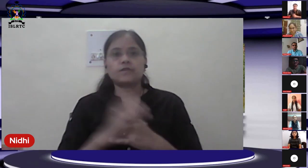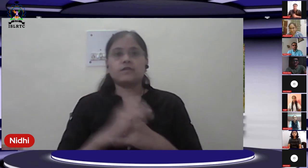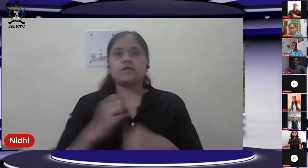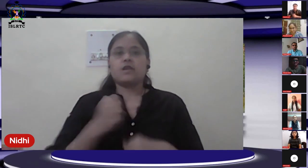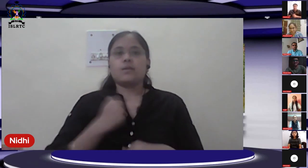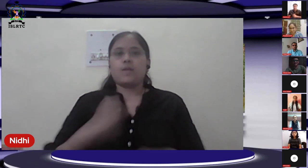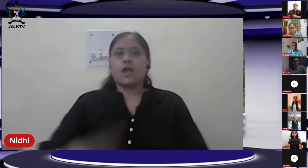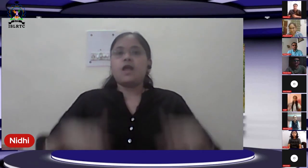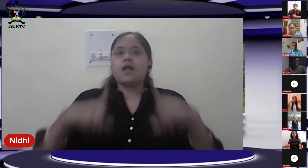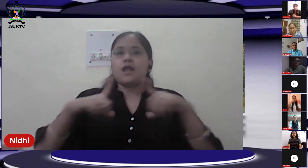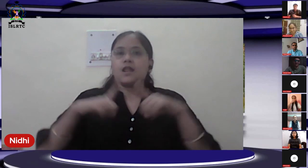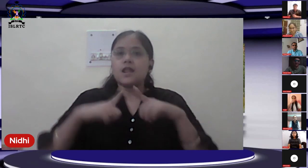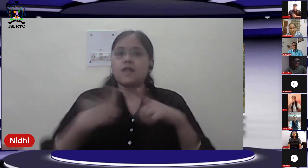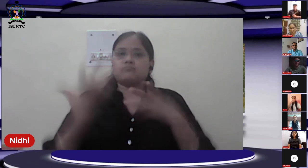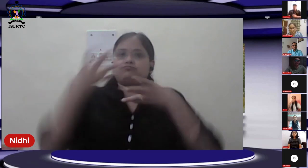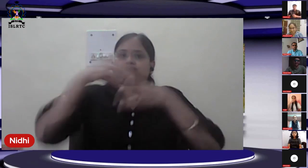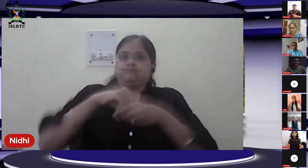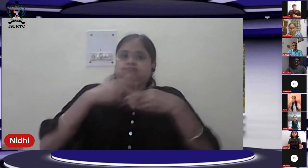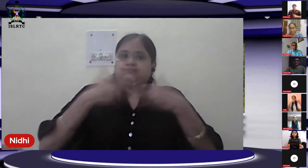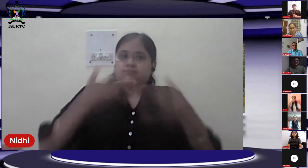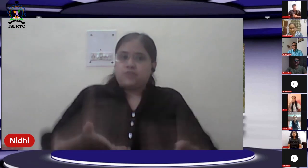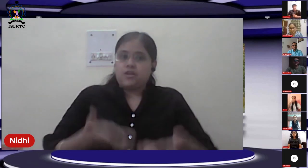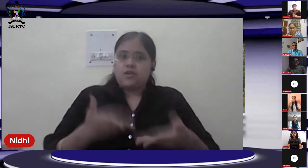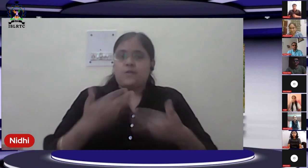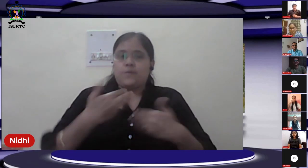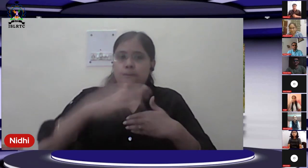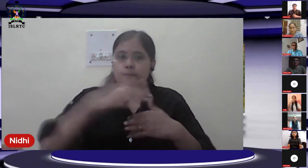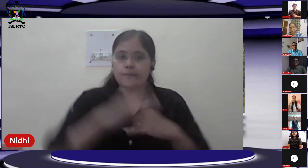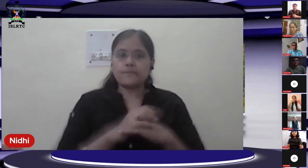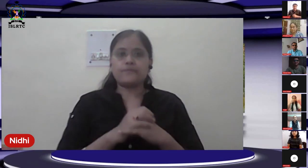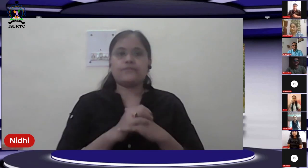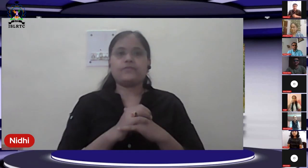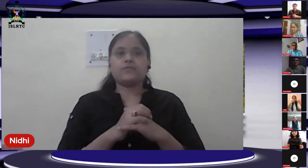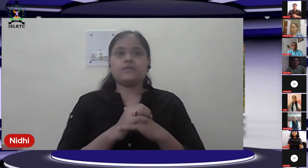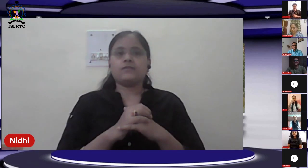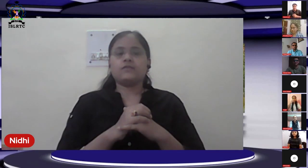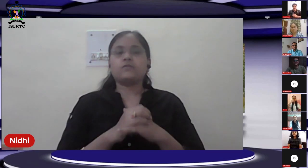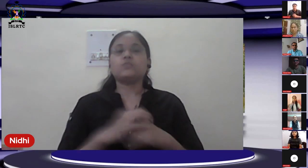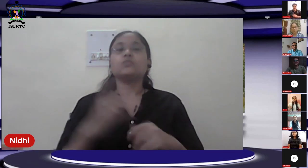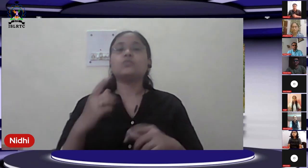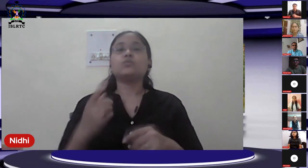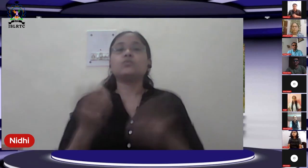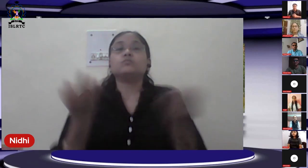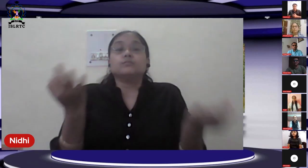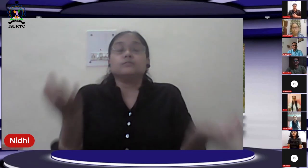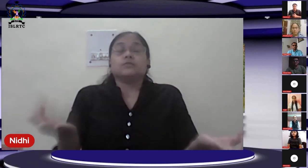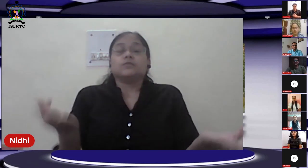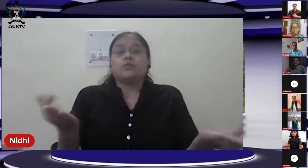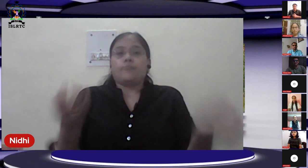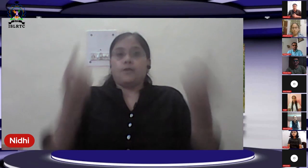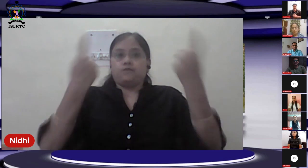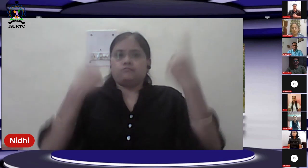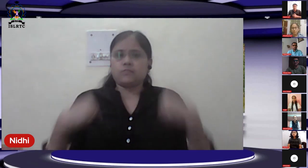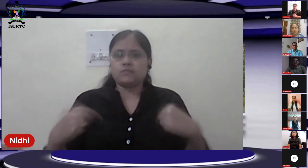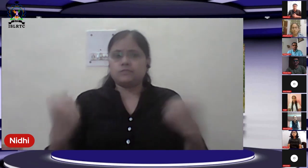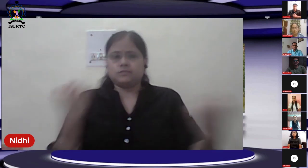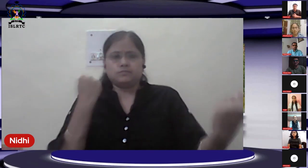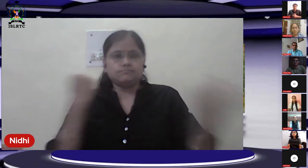अभी। और योगा जो है एक फिजिकल, मेंटल और एक स्पिरिचुअल एक्टिविटी है, एक प्रैक्टिस है जो हमको